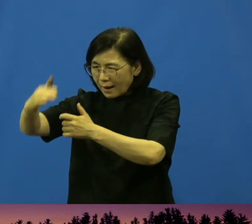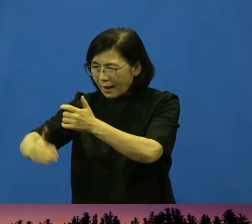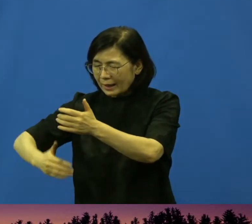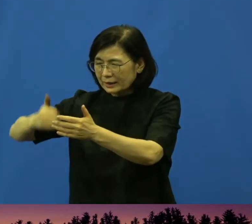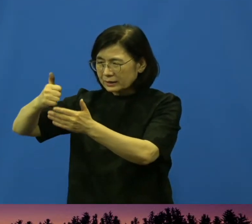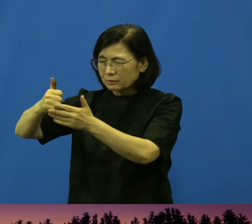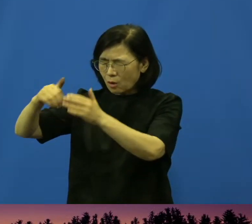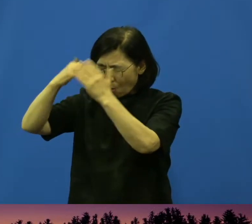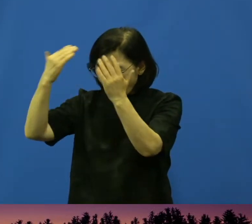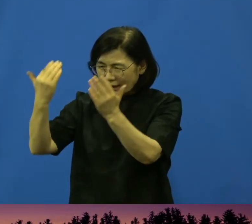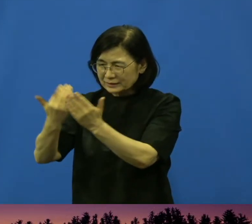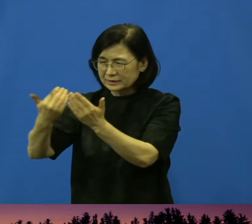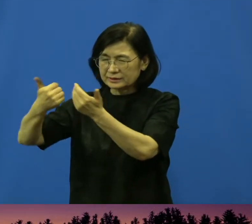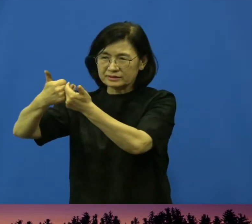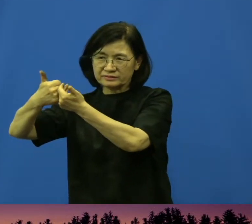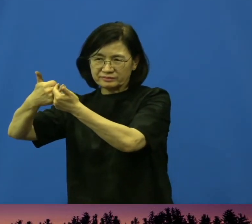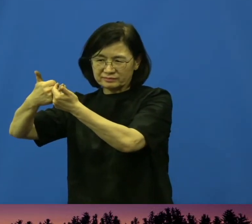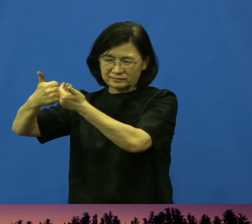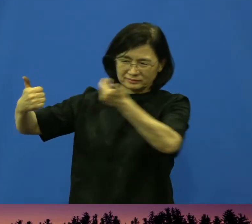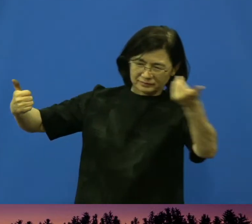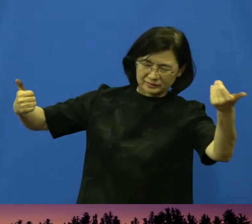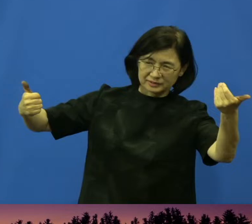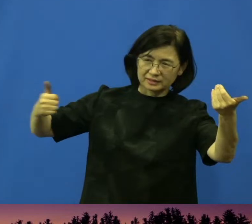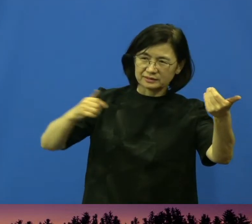어때요? 하나님을 기쁘시게 할 수 없는 거죠.